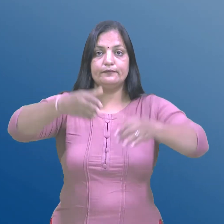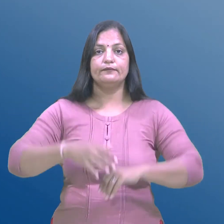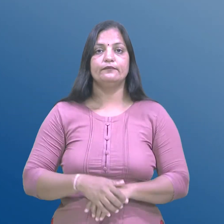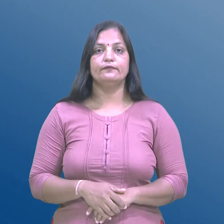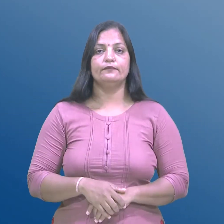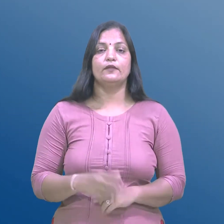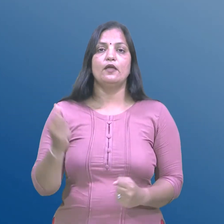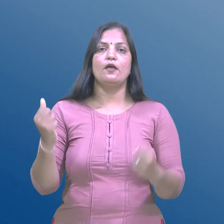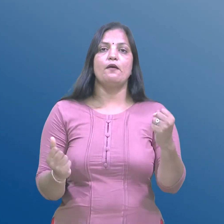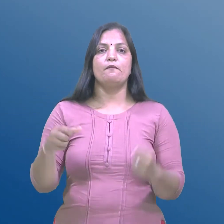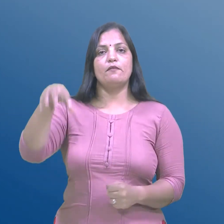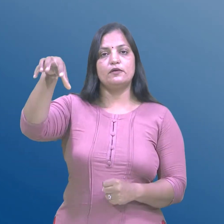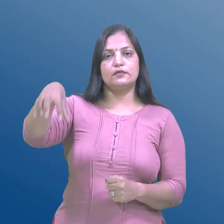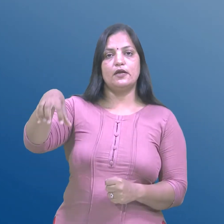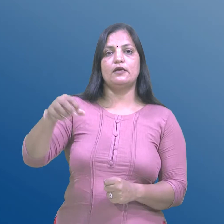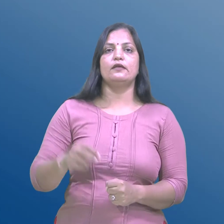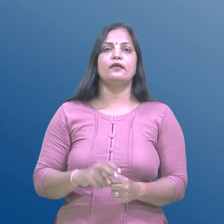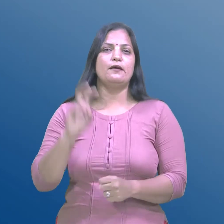બસ સ્ટેન્ડ કે ટર્મિનસ,